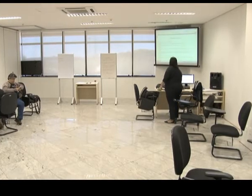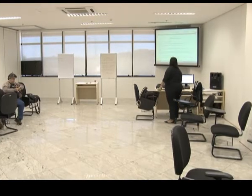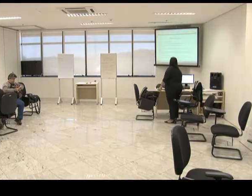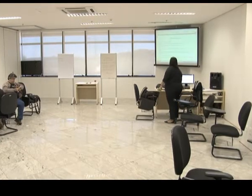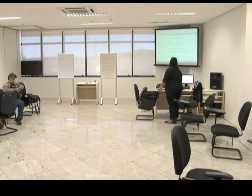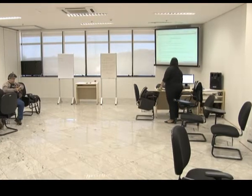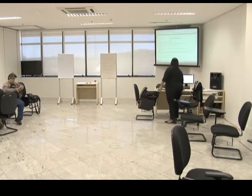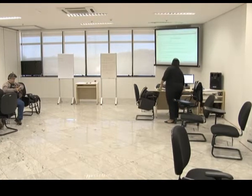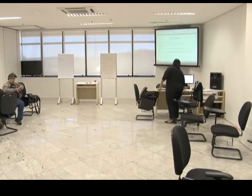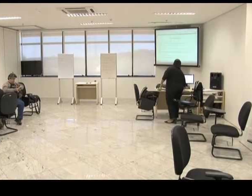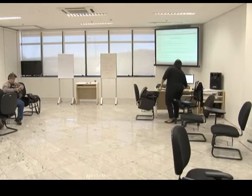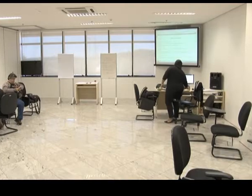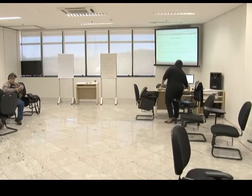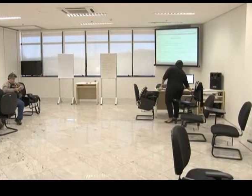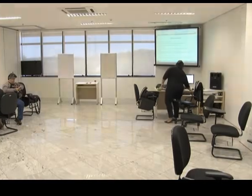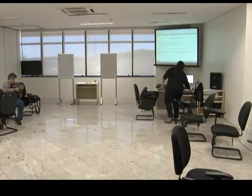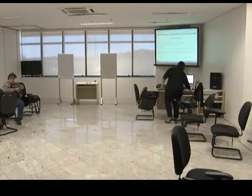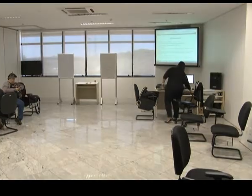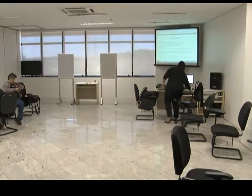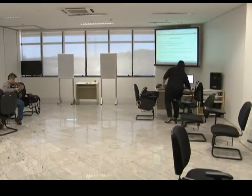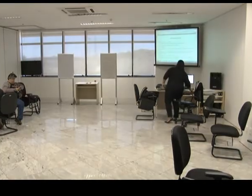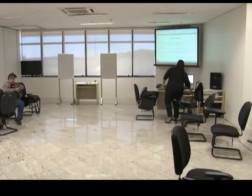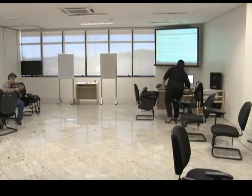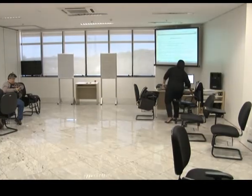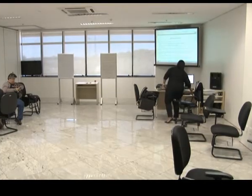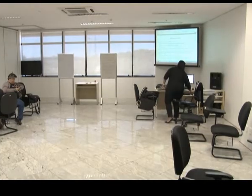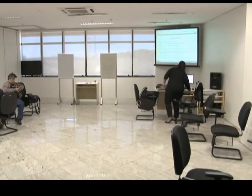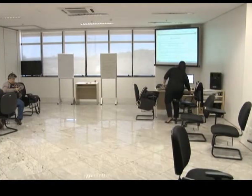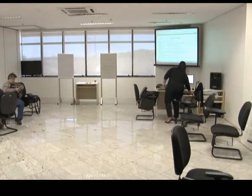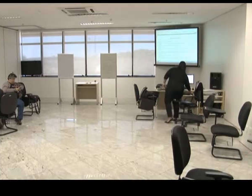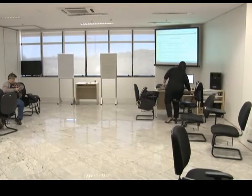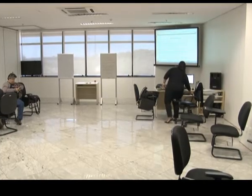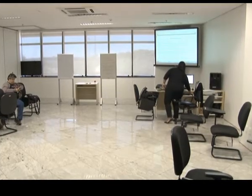esse é o texto que vai ficar para vocês.